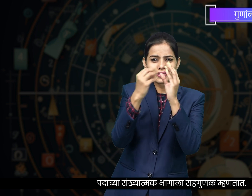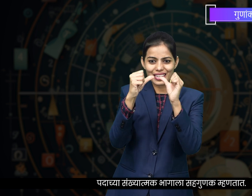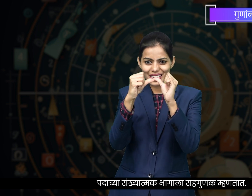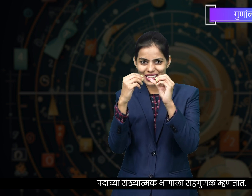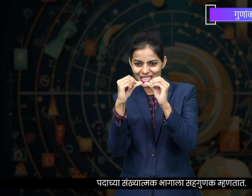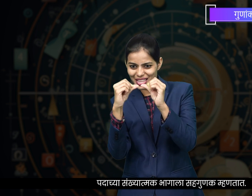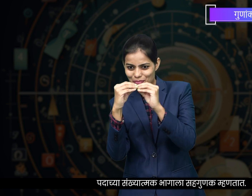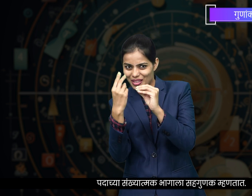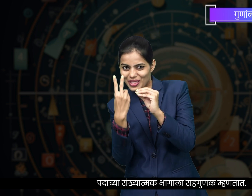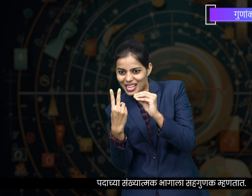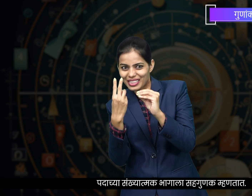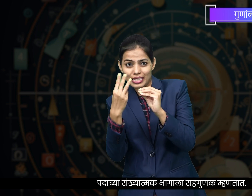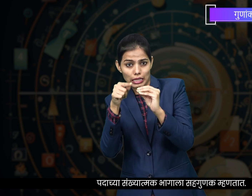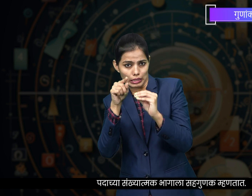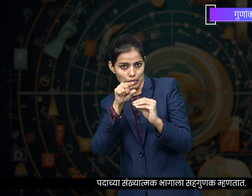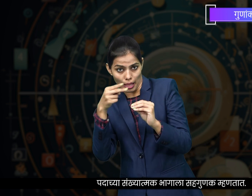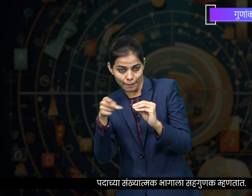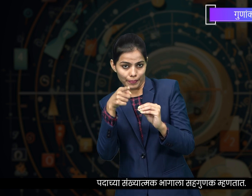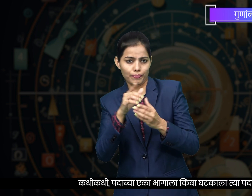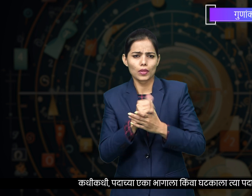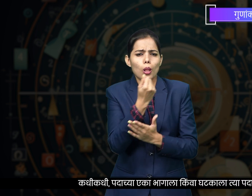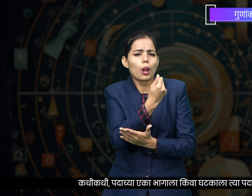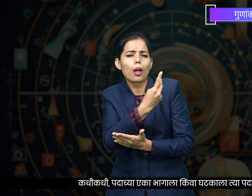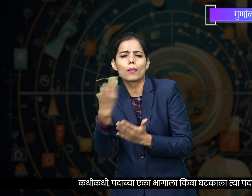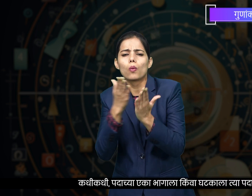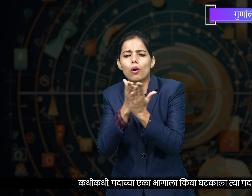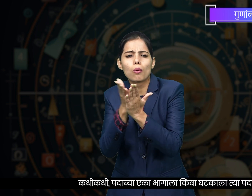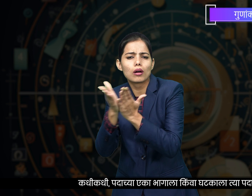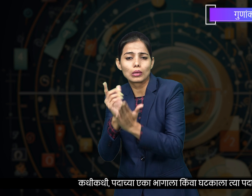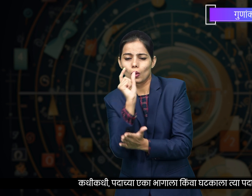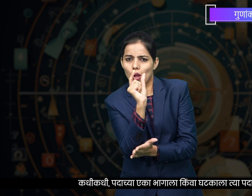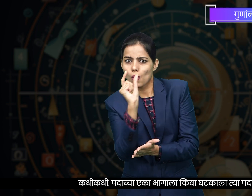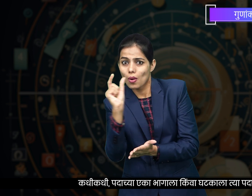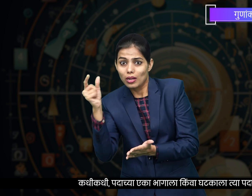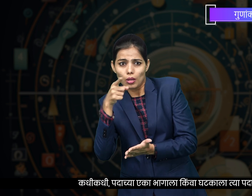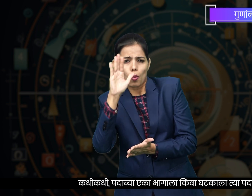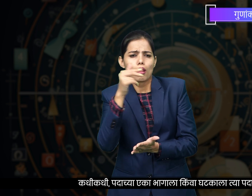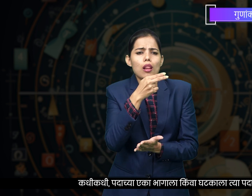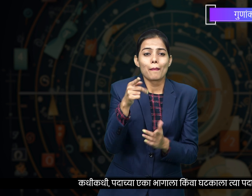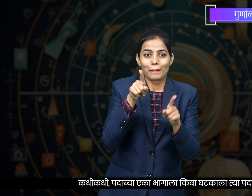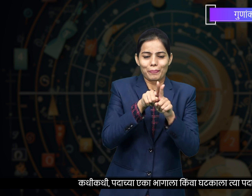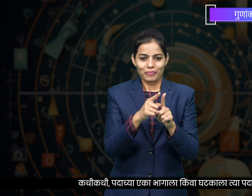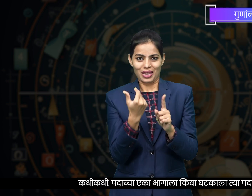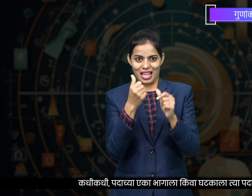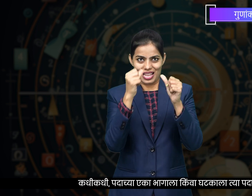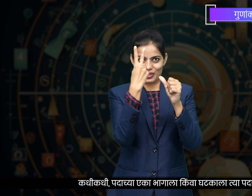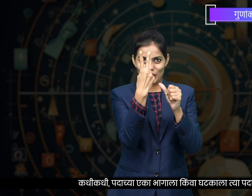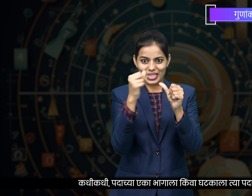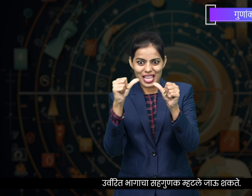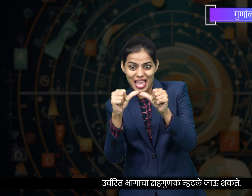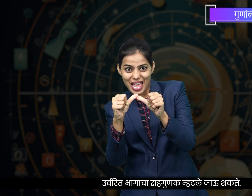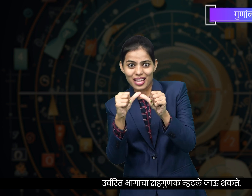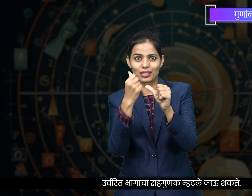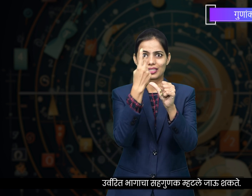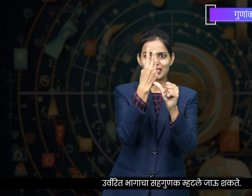पदाच्या संख्यात्मक भागाला सहगुणक म्हणतात. कधीकधी पदाच्या एका भागाला किंवा घटकाला त्या